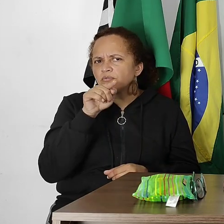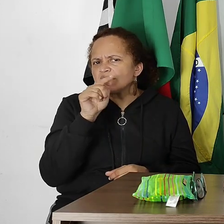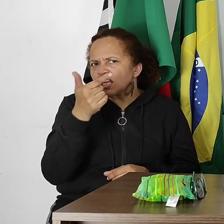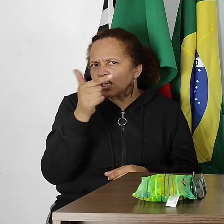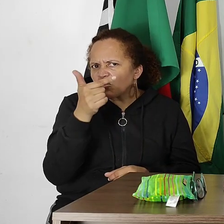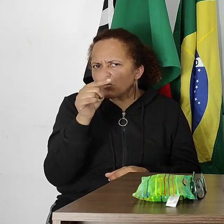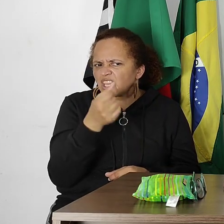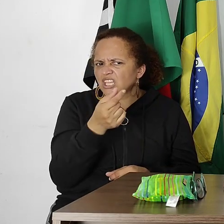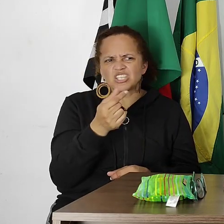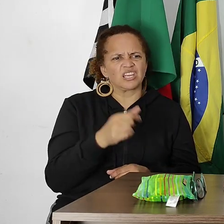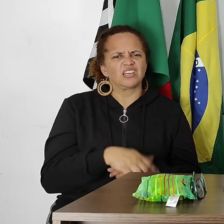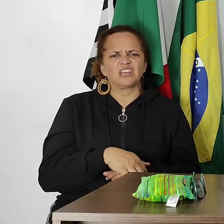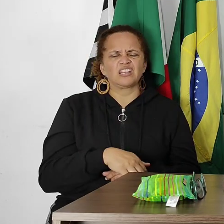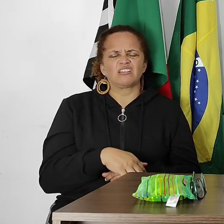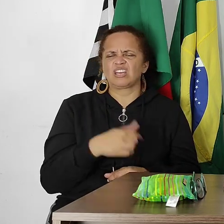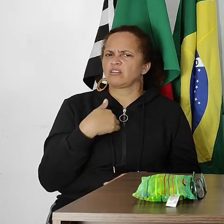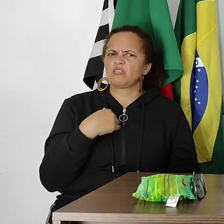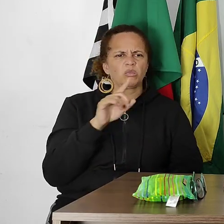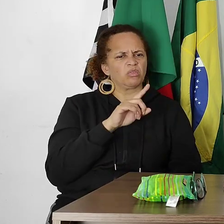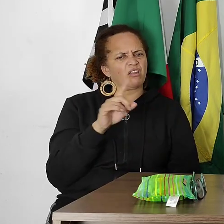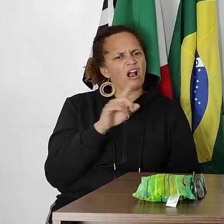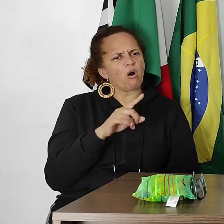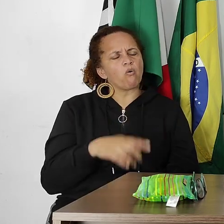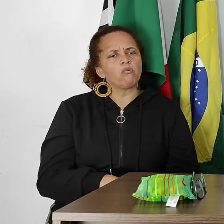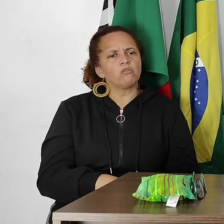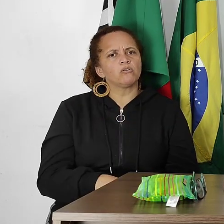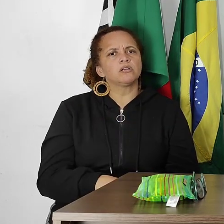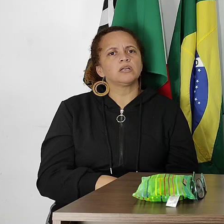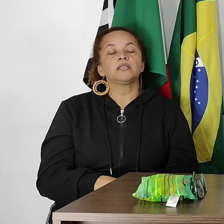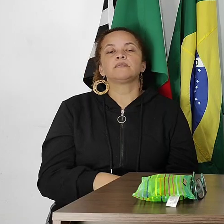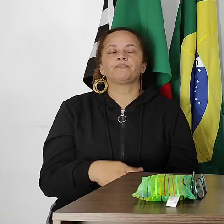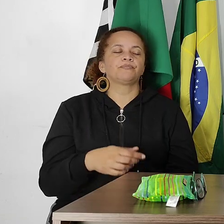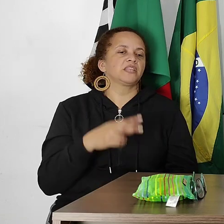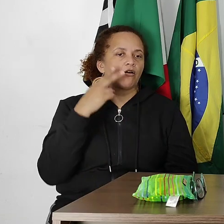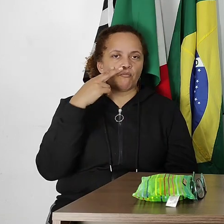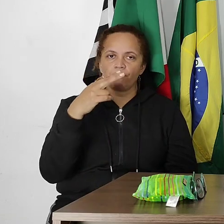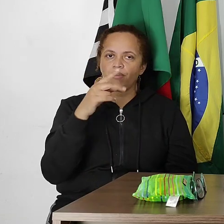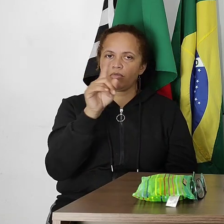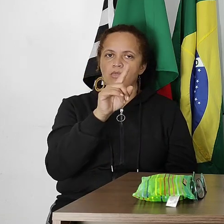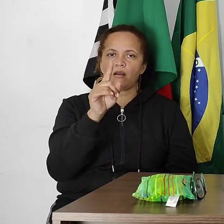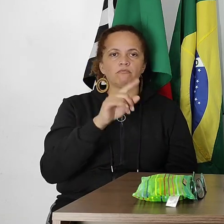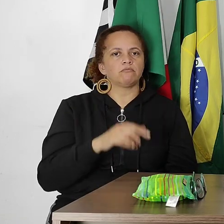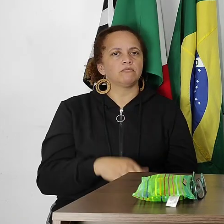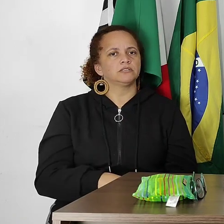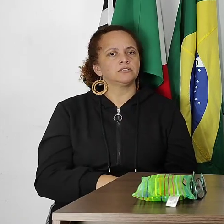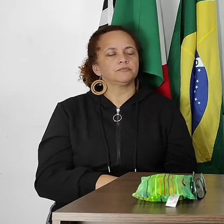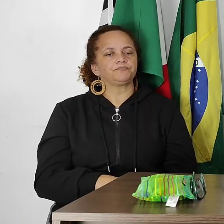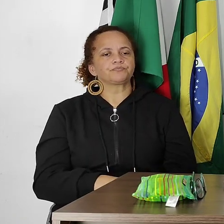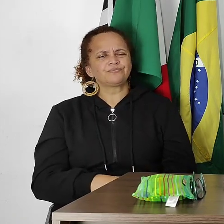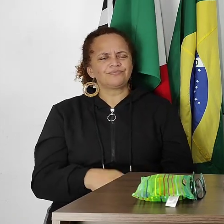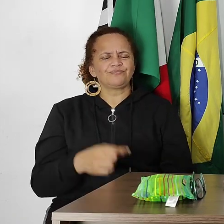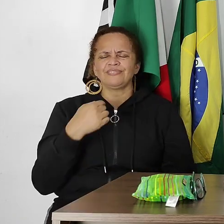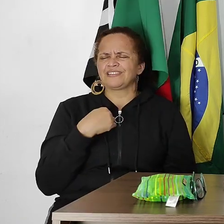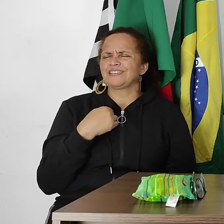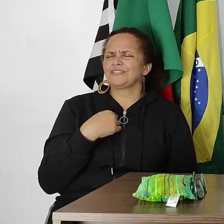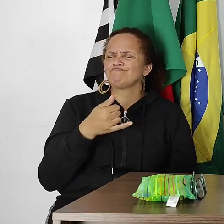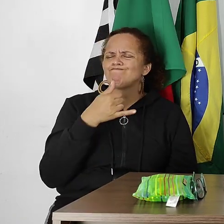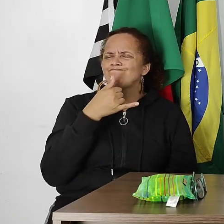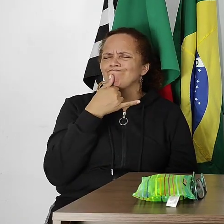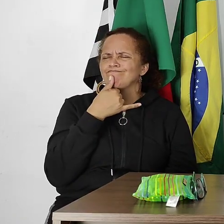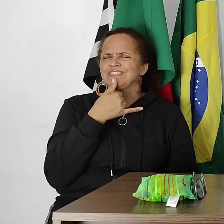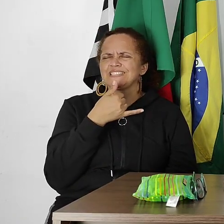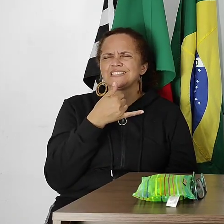gente ficou mais mal, voltando, né? Saímos lá de São Bernardo, viemos pra cá. E a gente ficou muito, muito